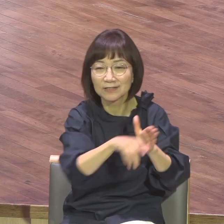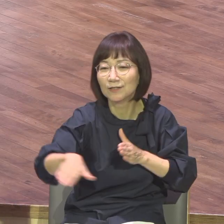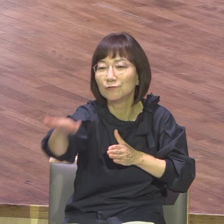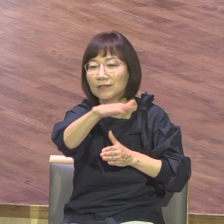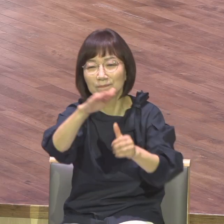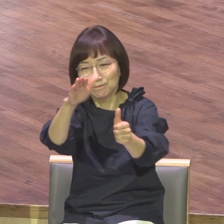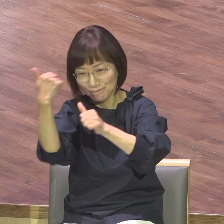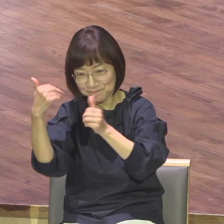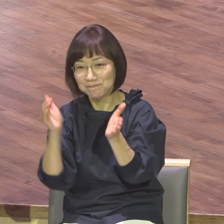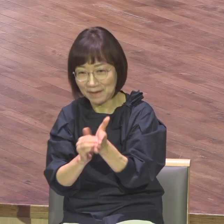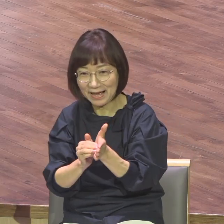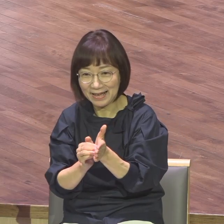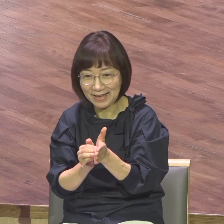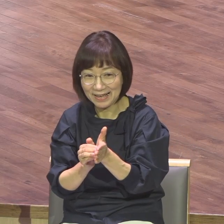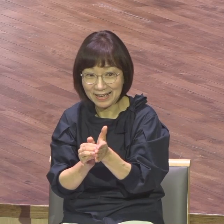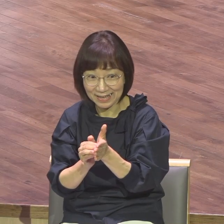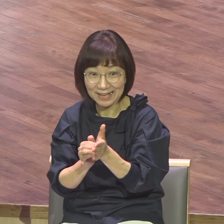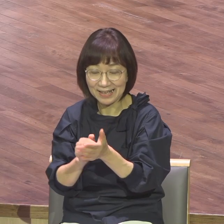사단은요,